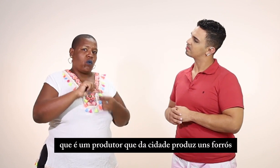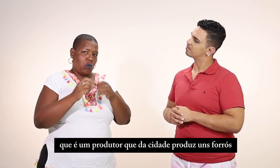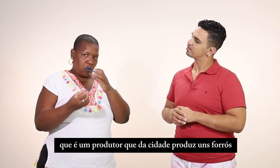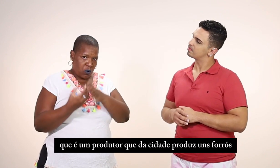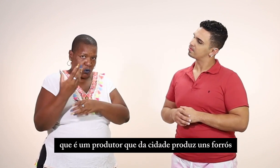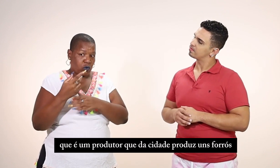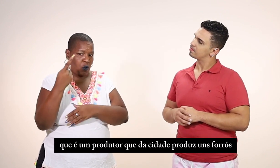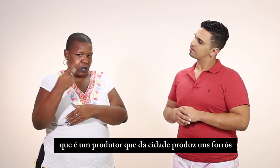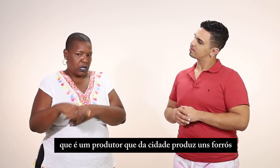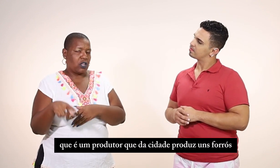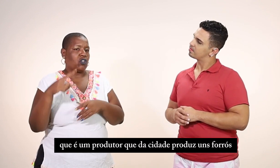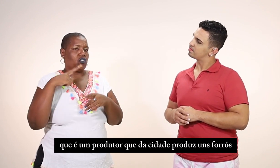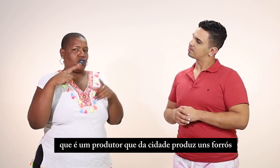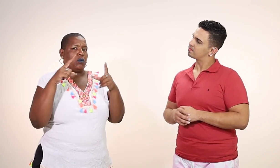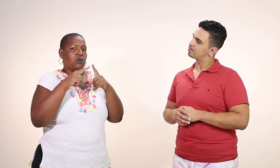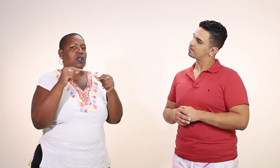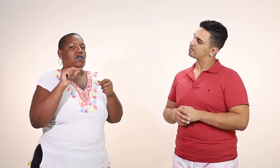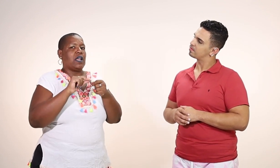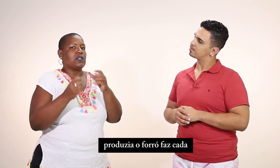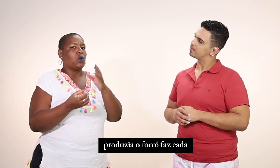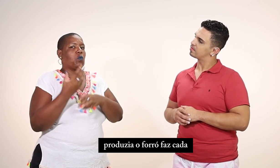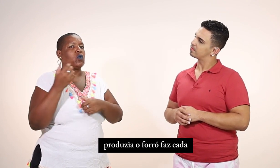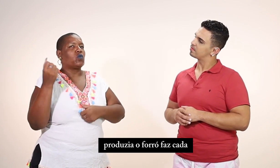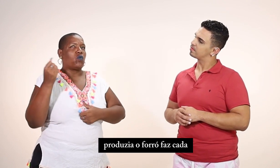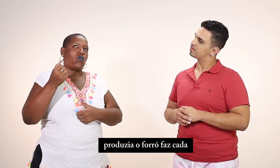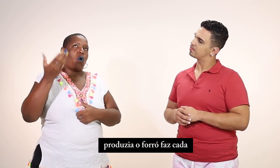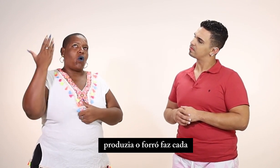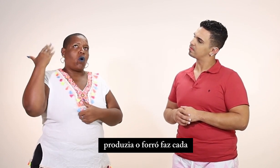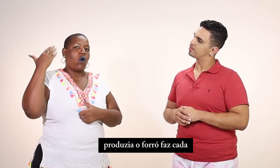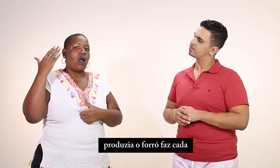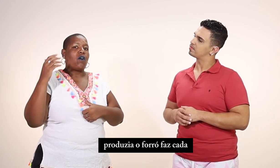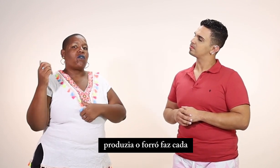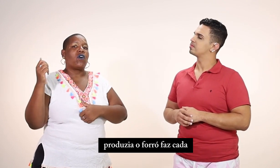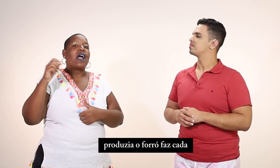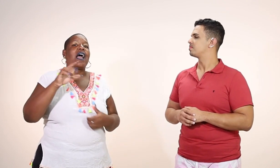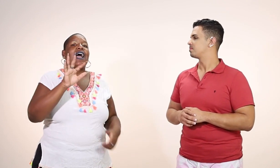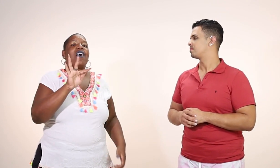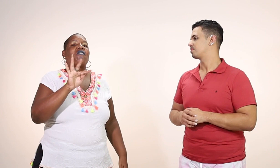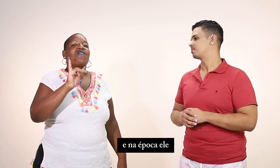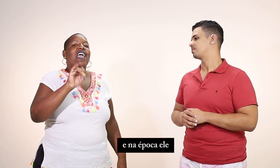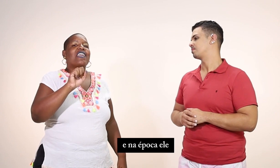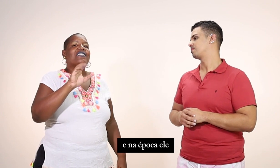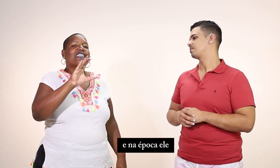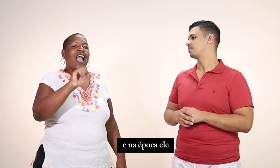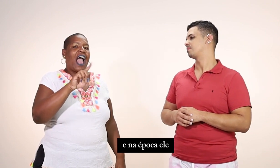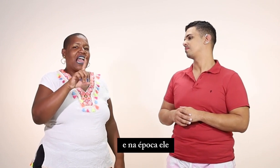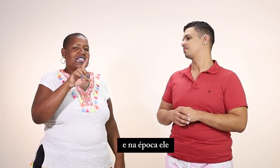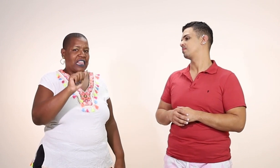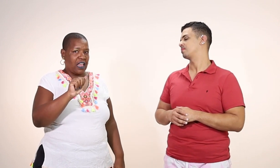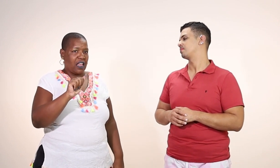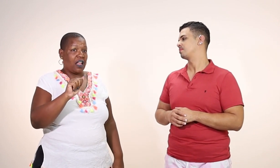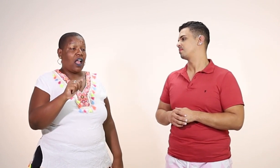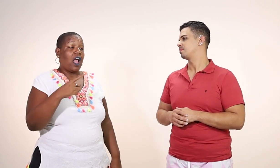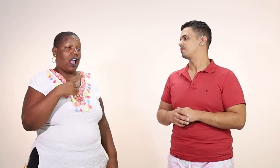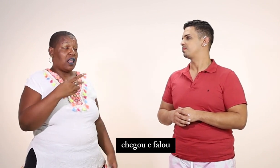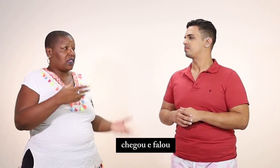aqui da cidade, produz uns forrós, produzia o Forró Faiscada, e na época ele chegou